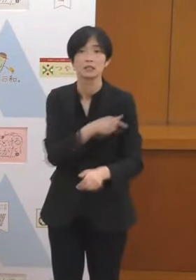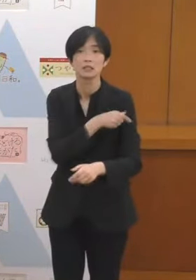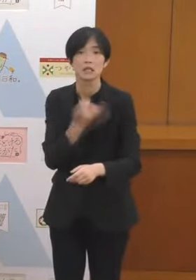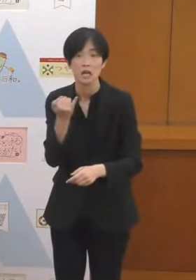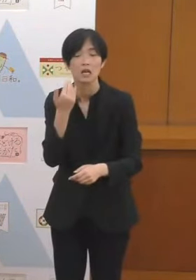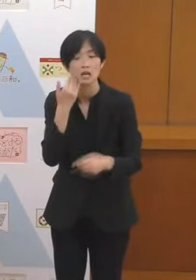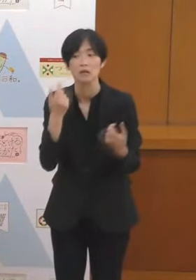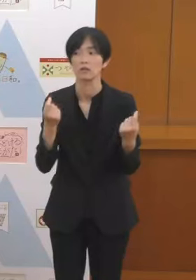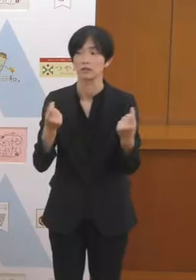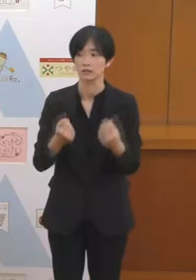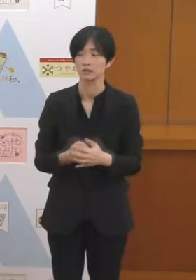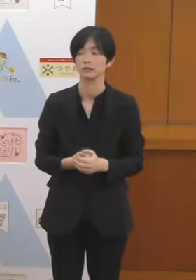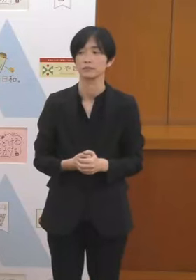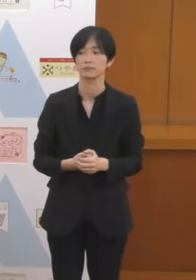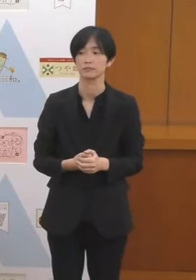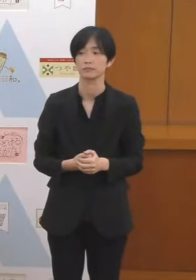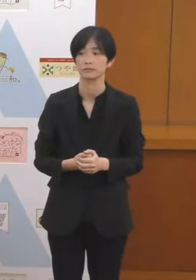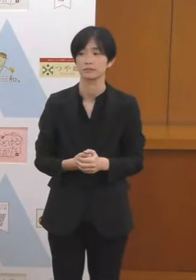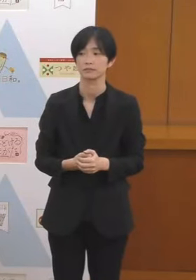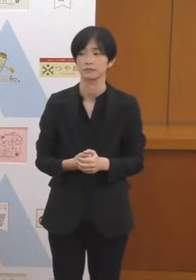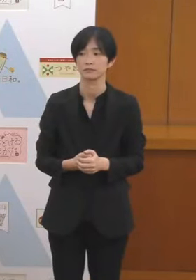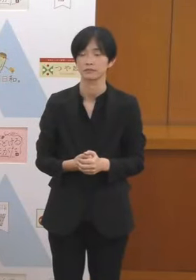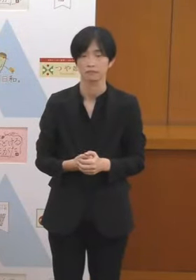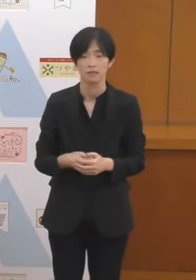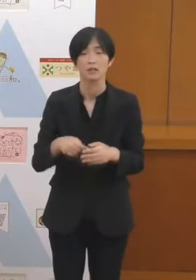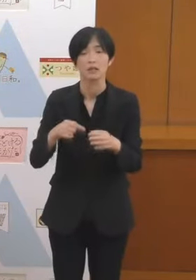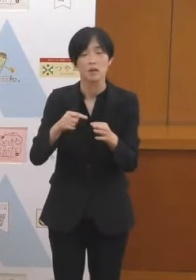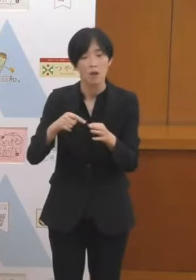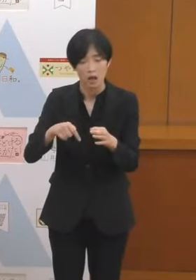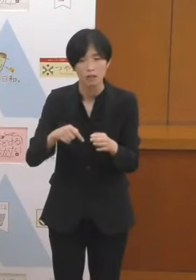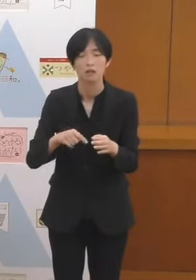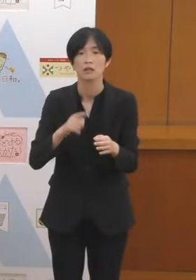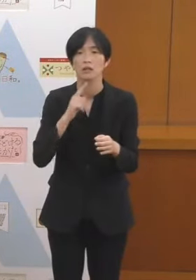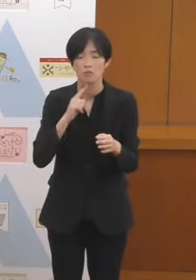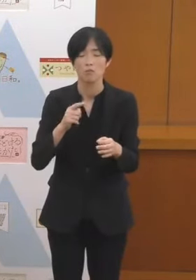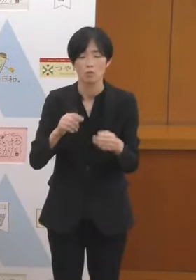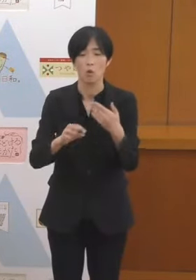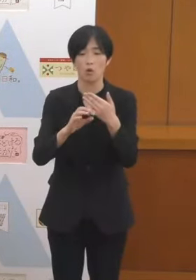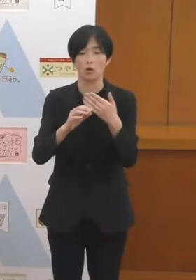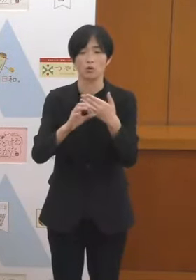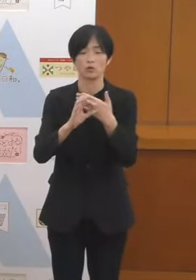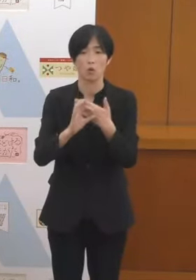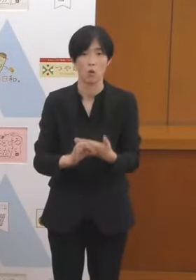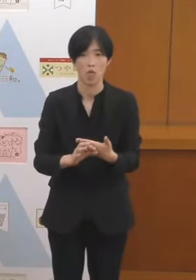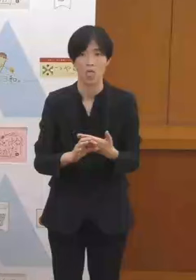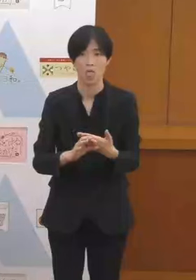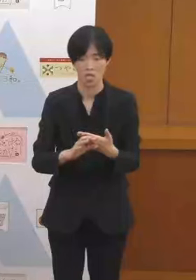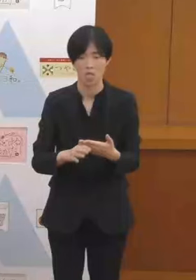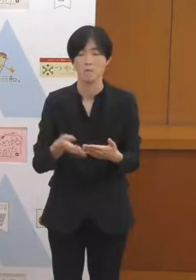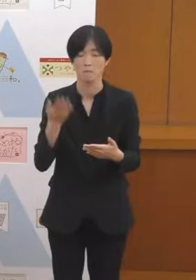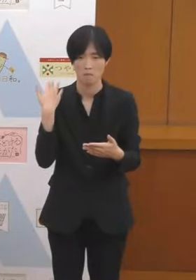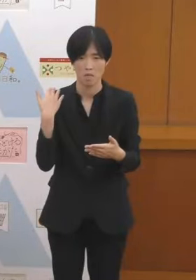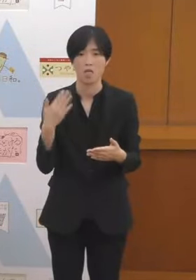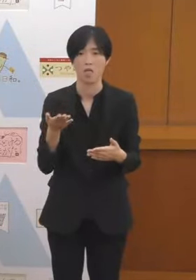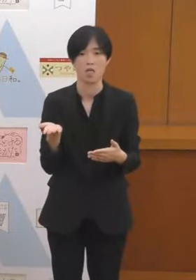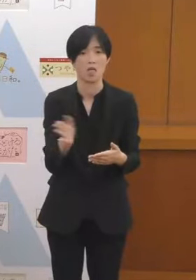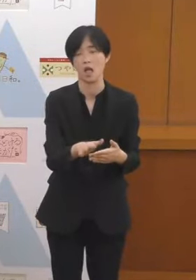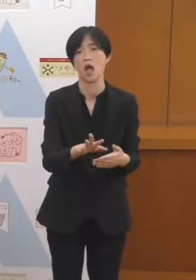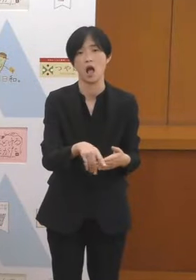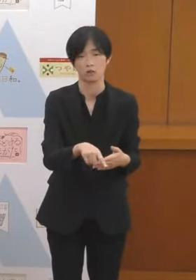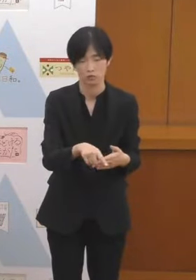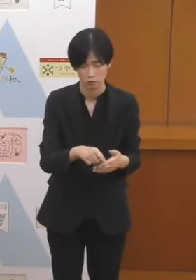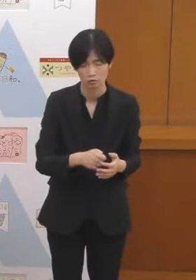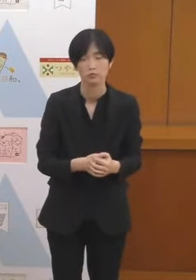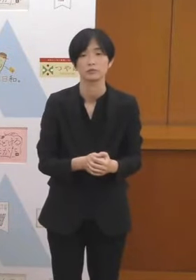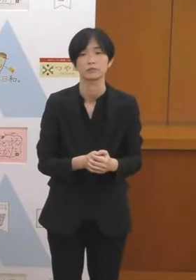もおっしゃったようにすでにあの山形県にはもう条例もあるというところですがそこからさらにこうあの税